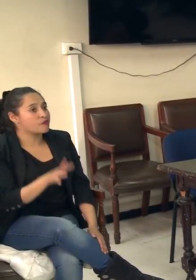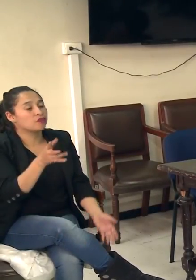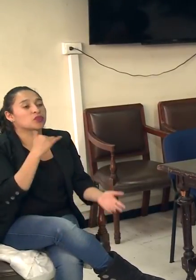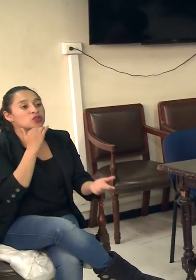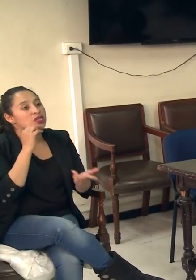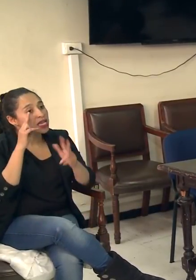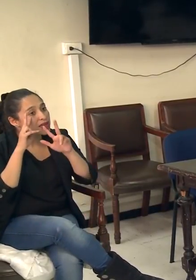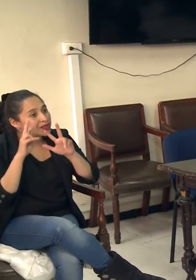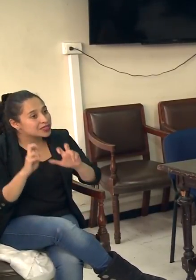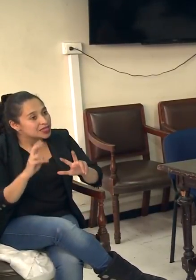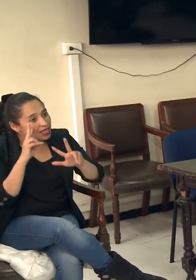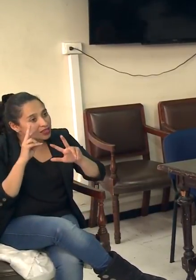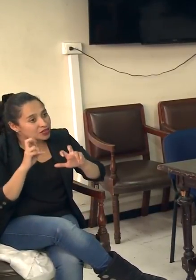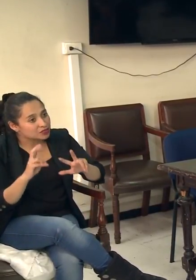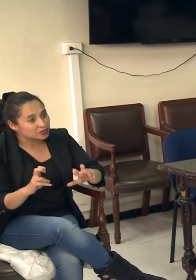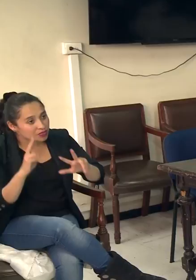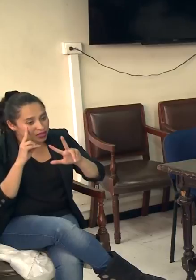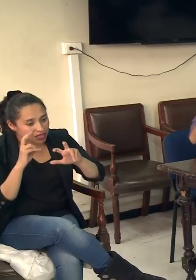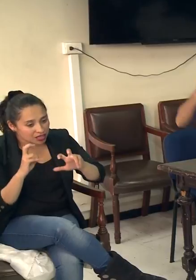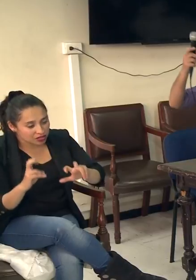Investigaciones que están